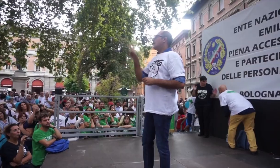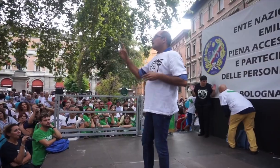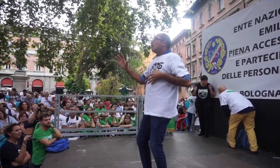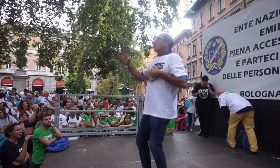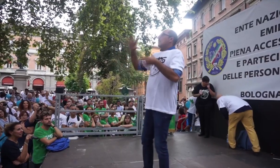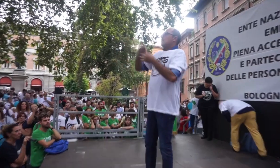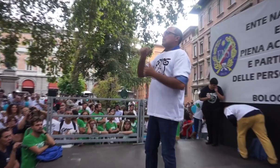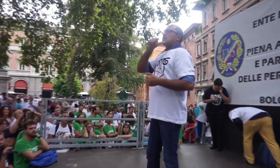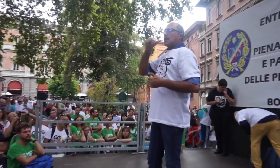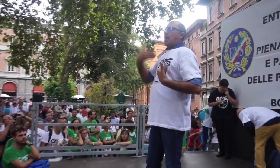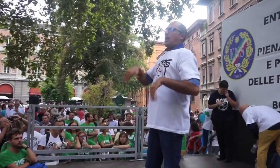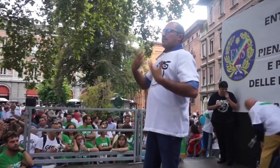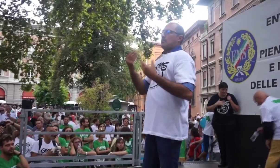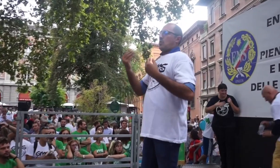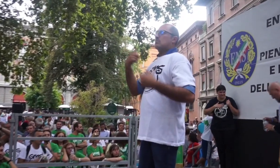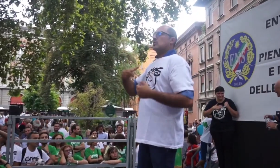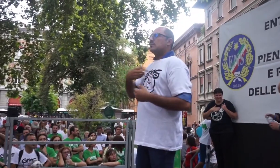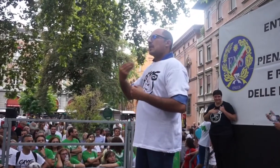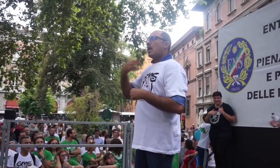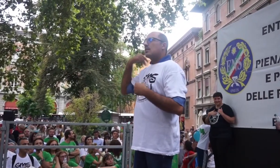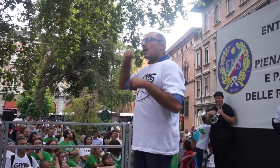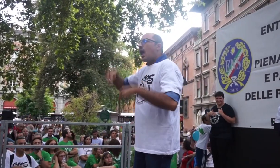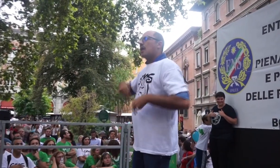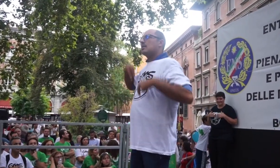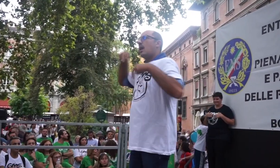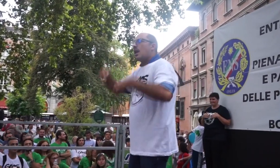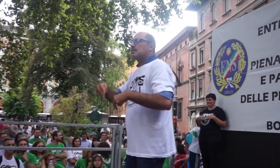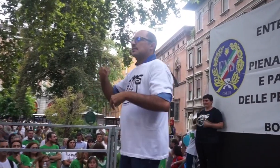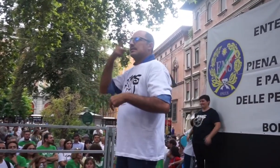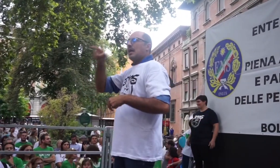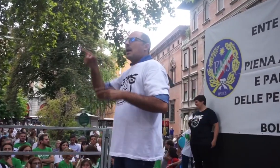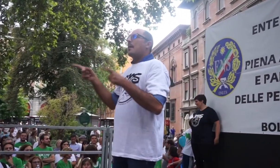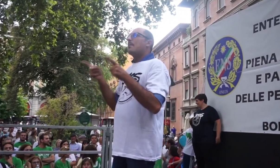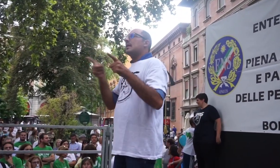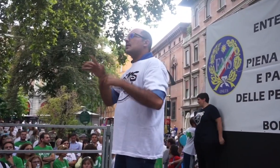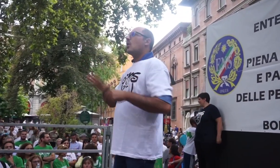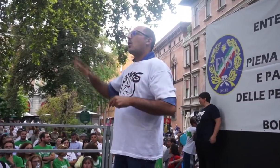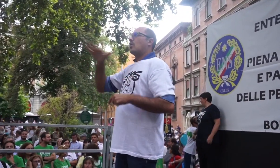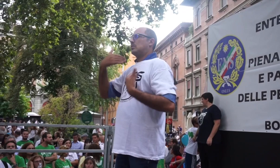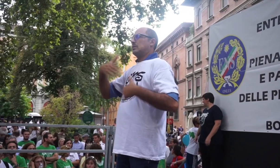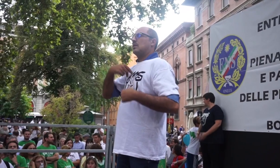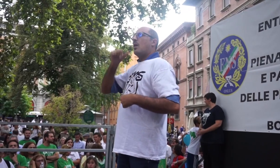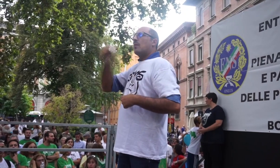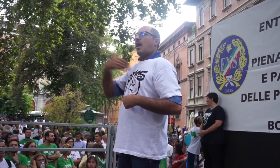Il Presidente del Consiglio dei Ministri ha prestato attenzione alle persone sorde. Da tanti anni e anni vi